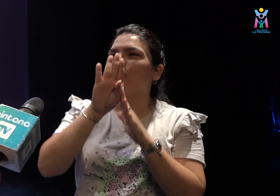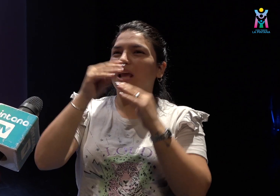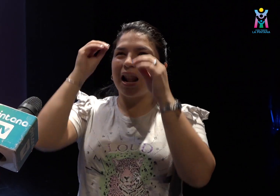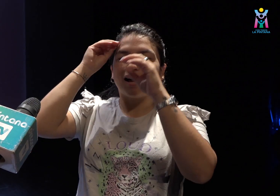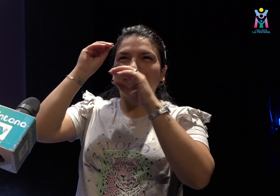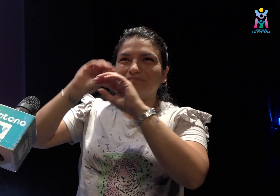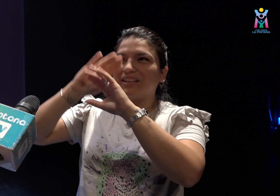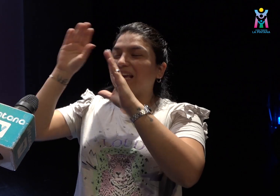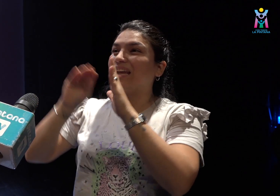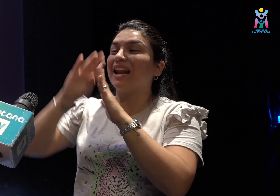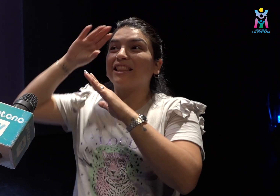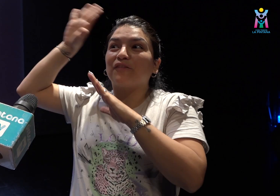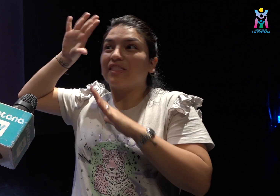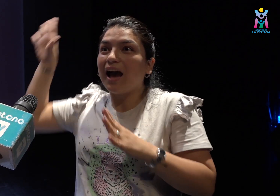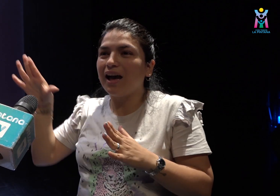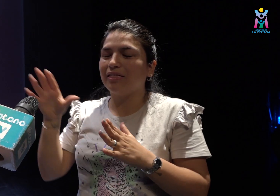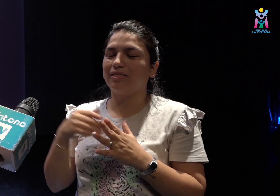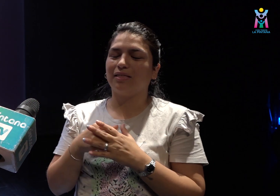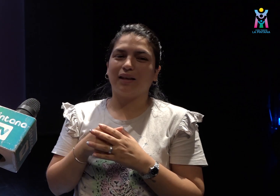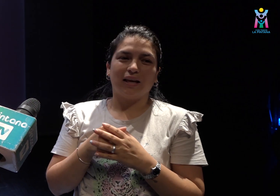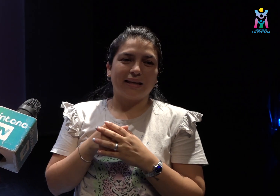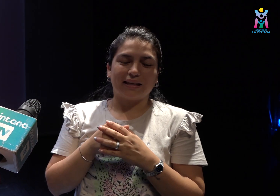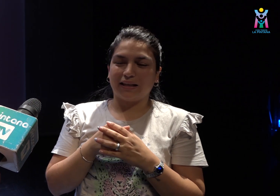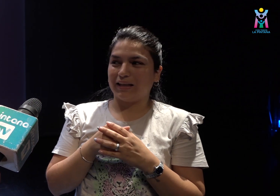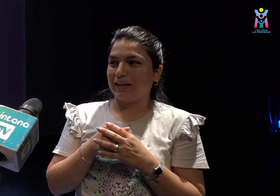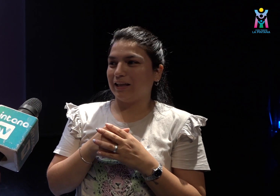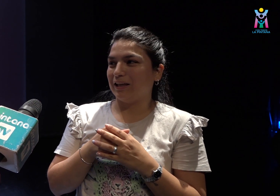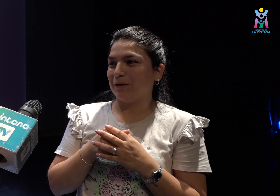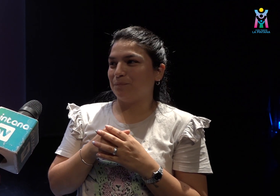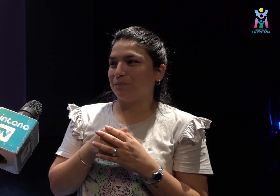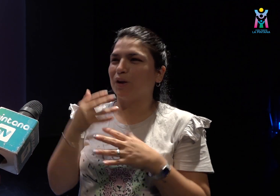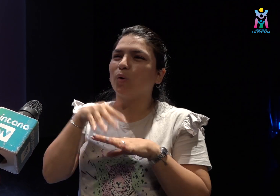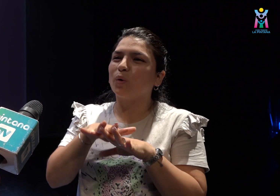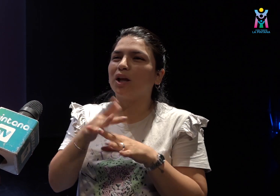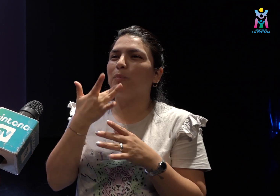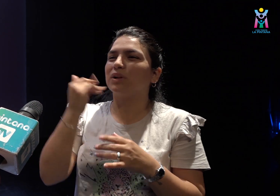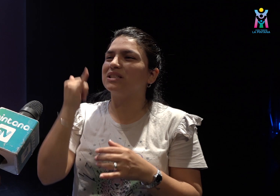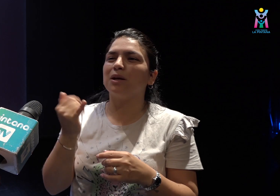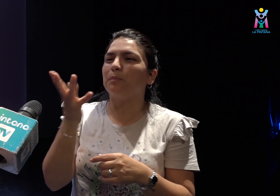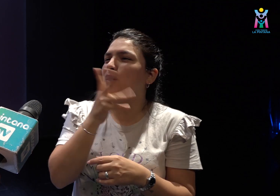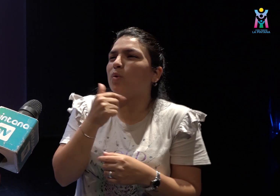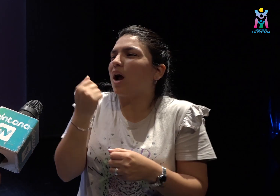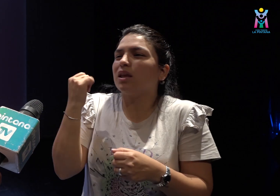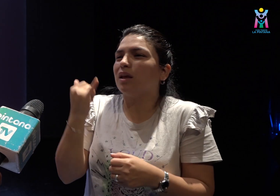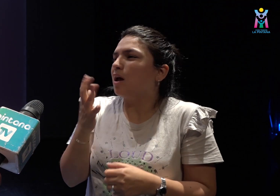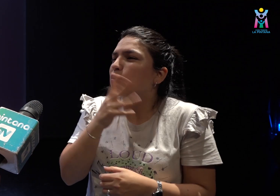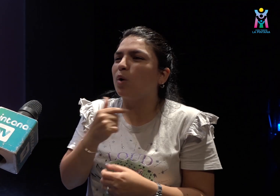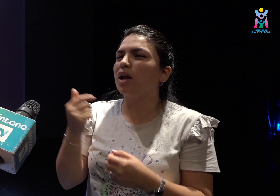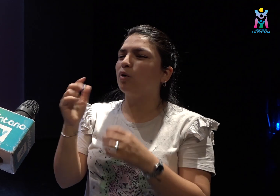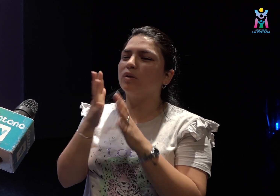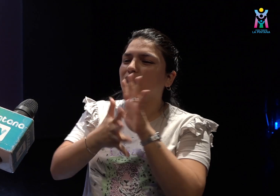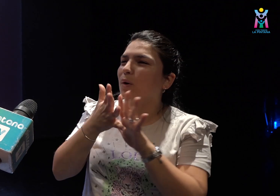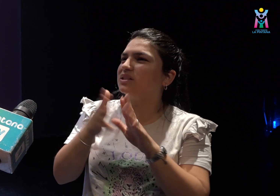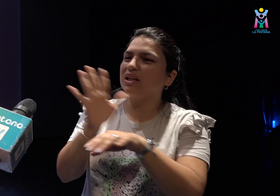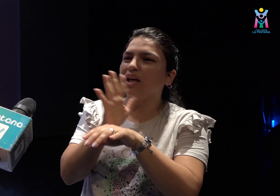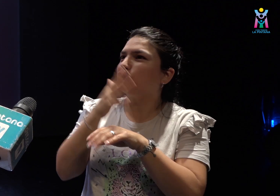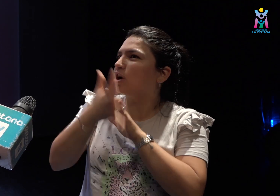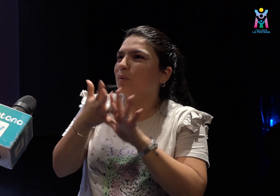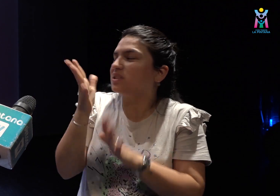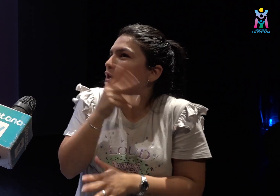desarrollar la creatividad e incluirlo, porque siempre no hay con lengua de teatro, lengua de señas, no